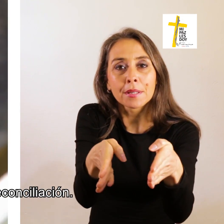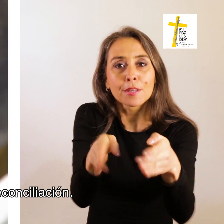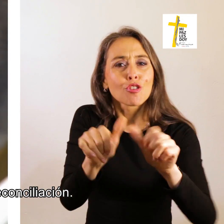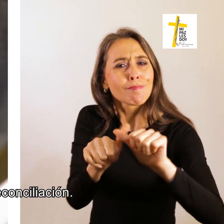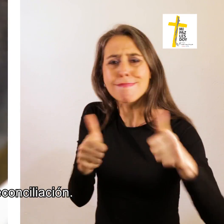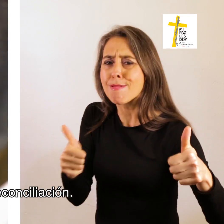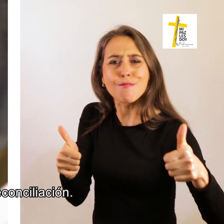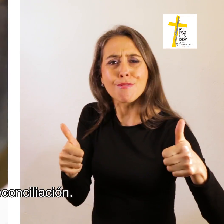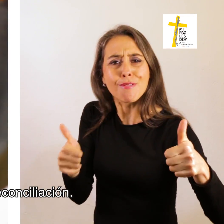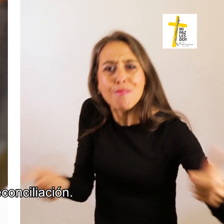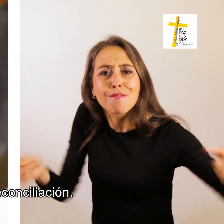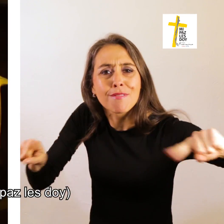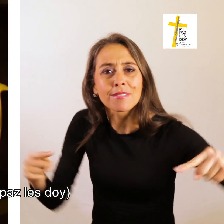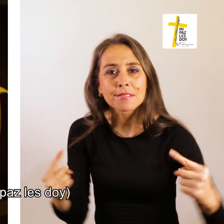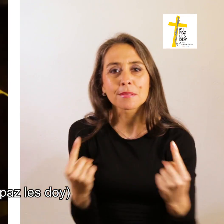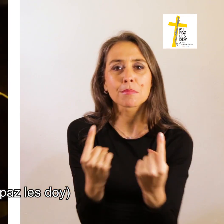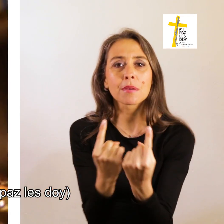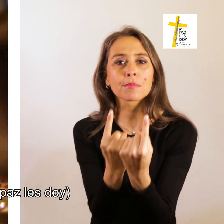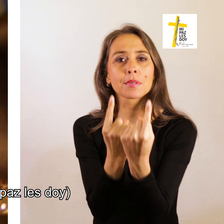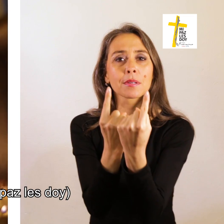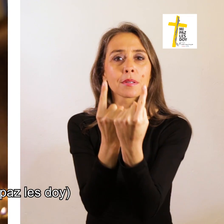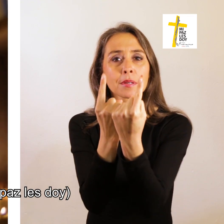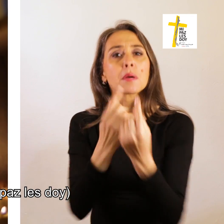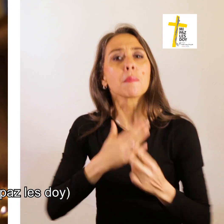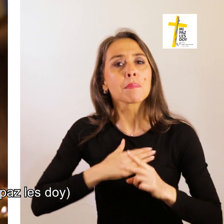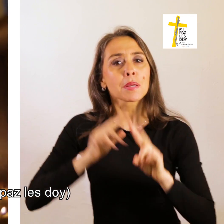la reconciliación.